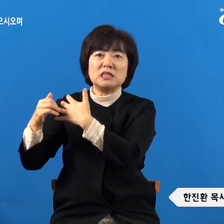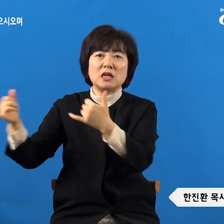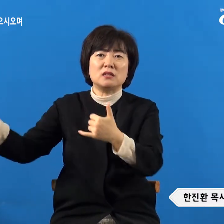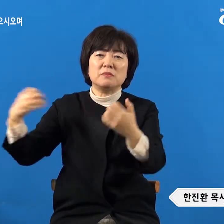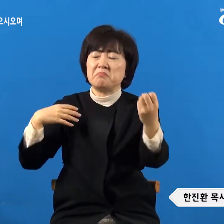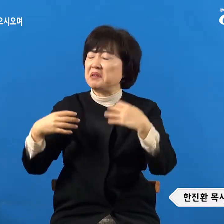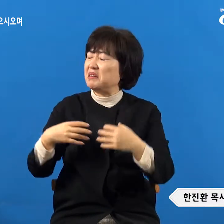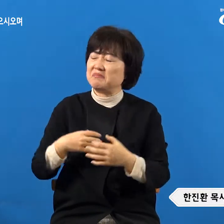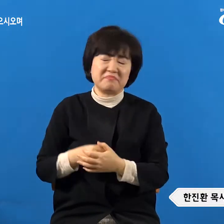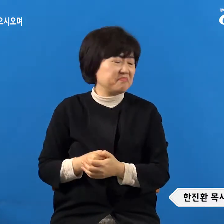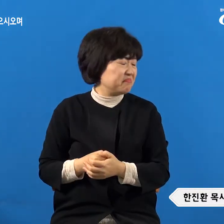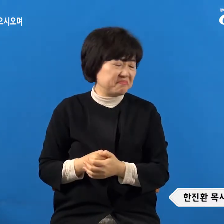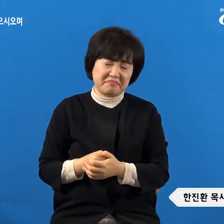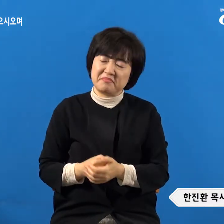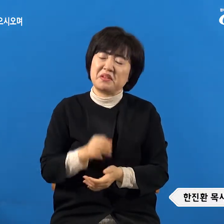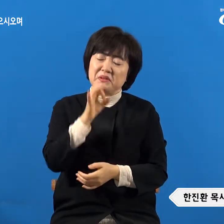것입니다.